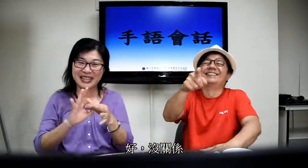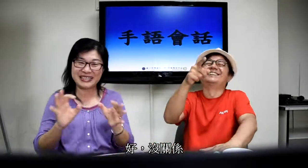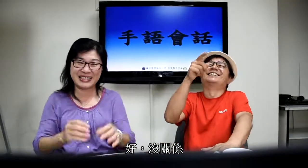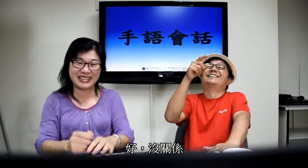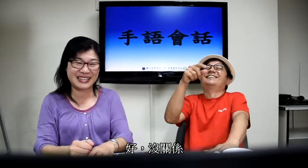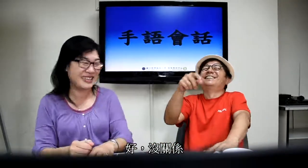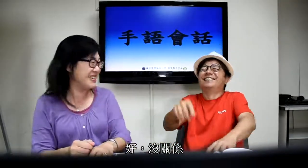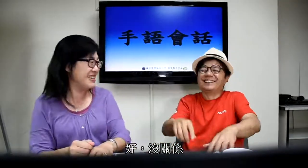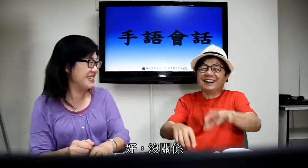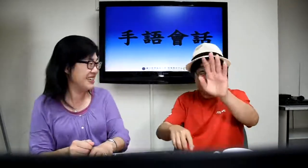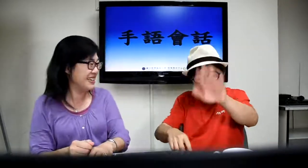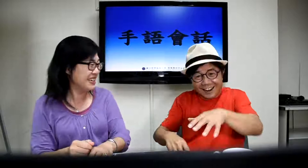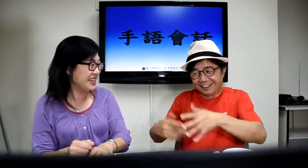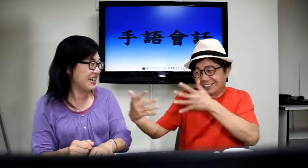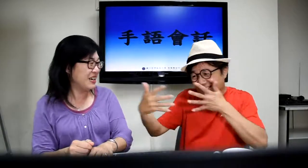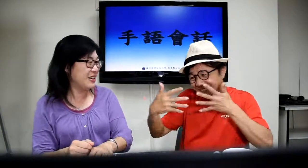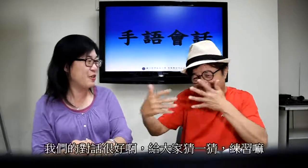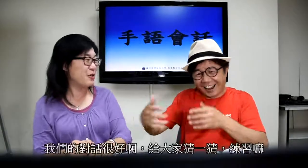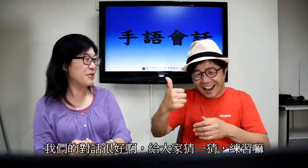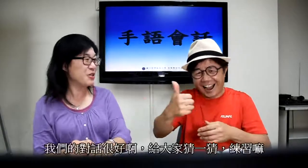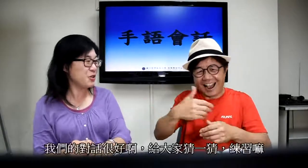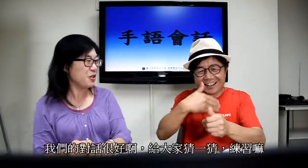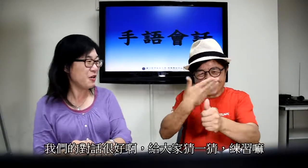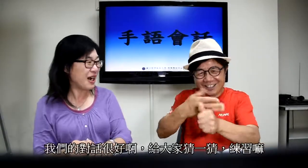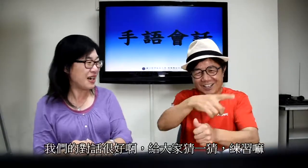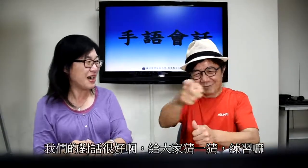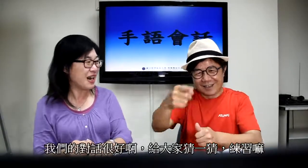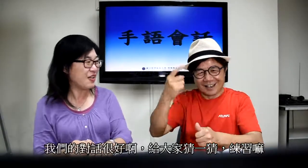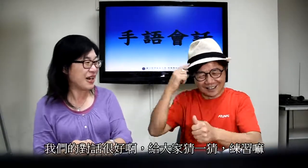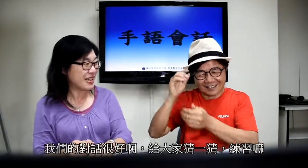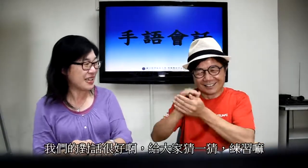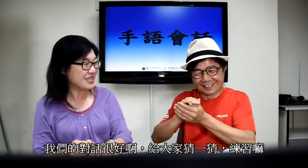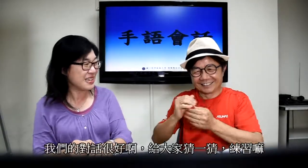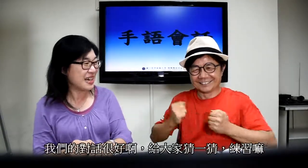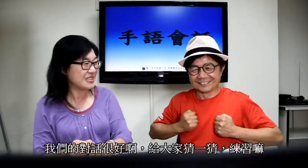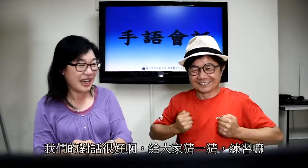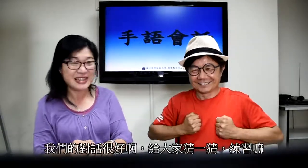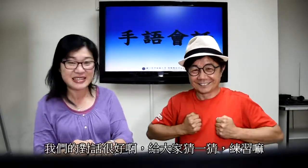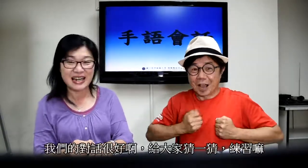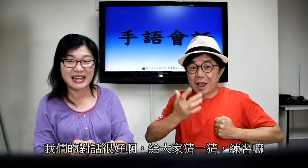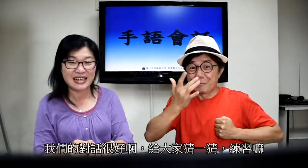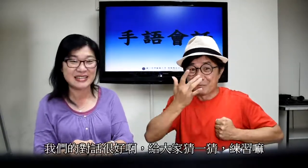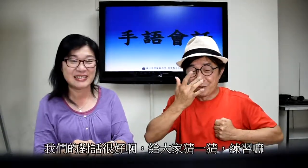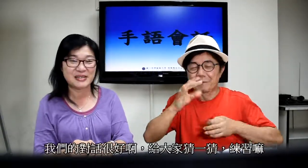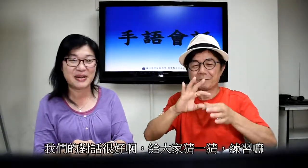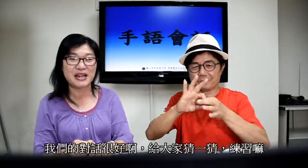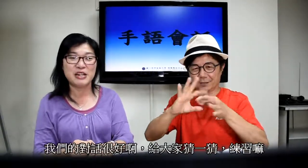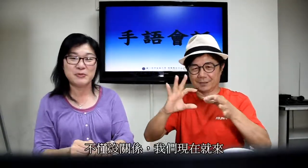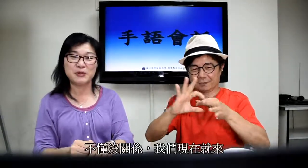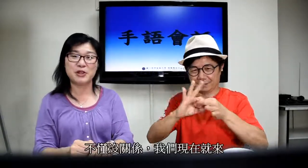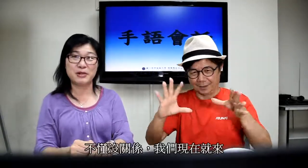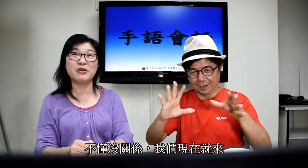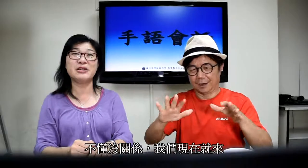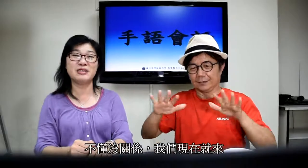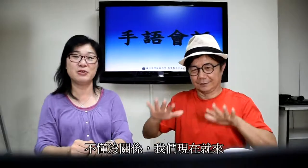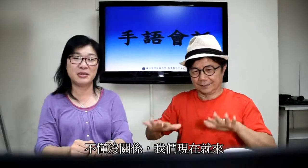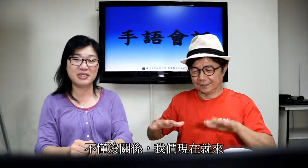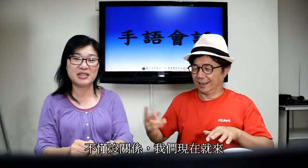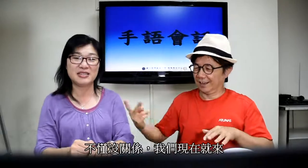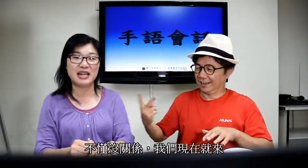系。我们的对话很好啊，给大家猜一猜练习嘛。不懂没关系，我们现在就